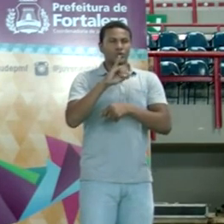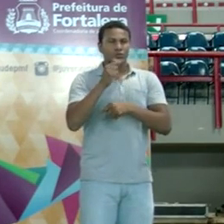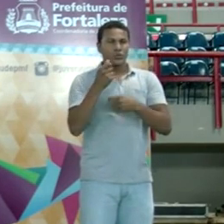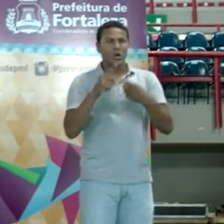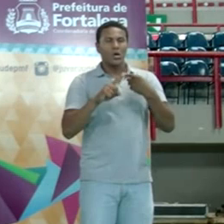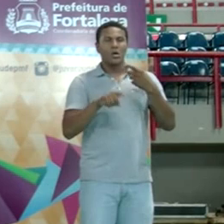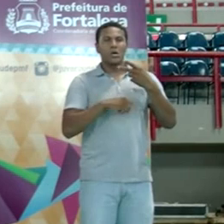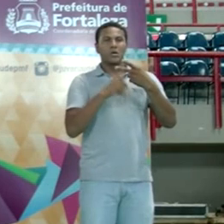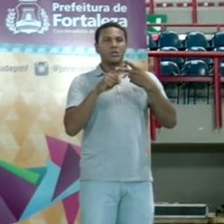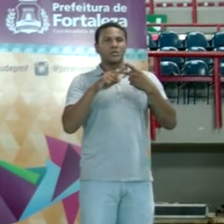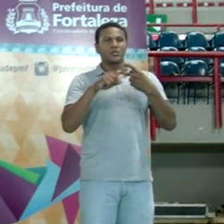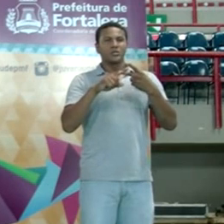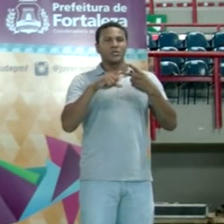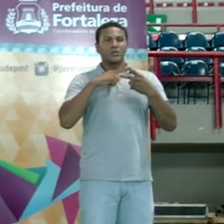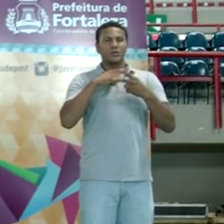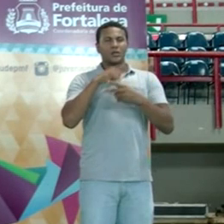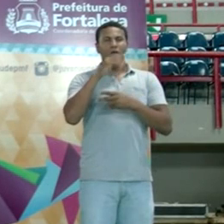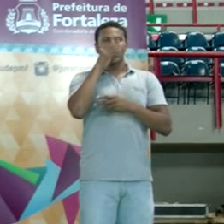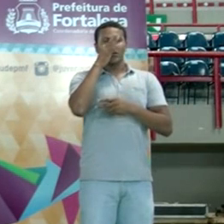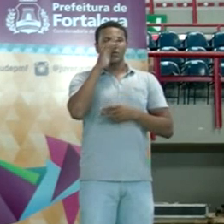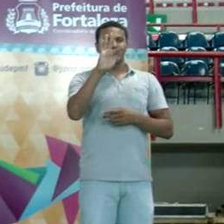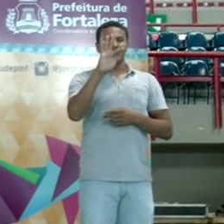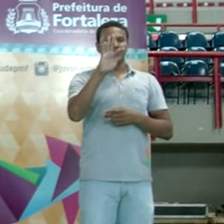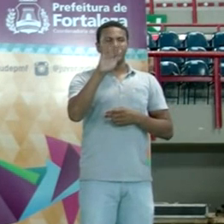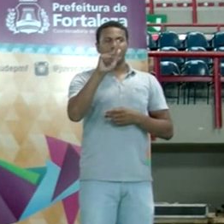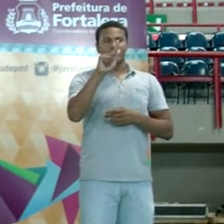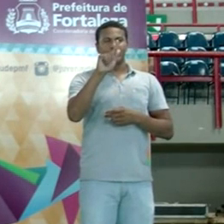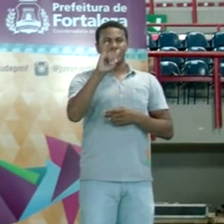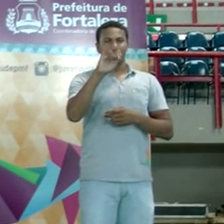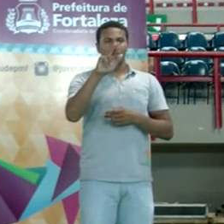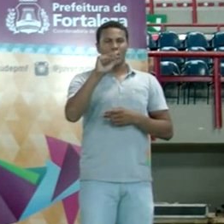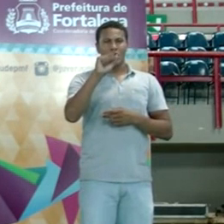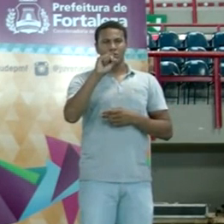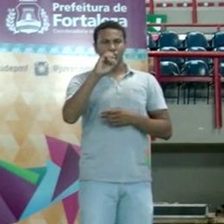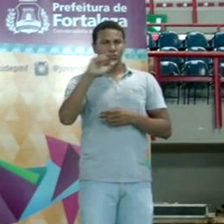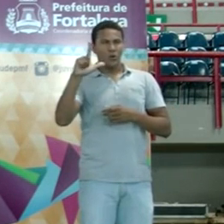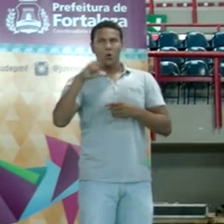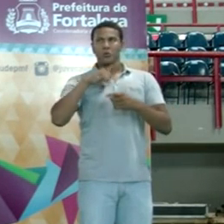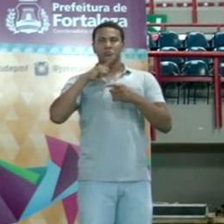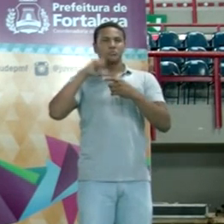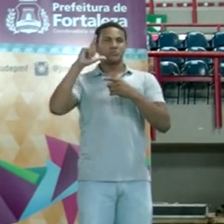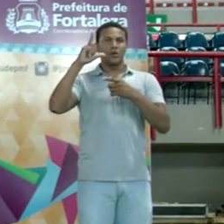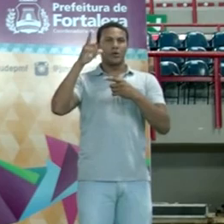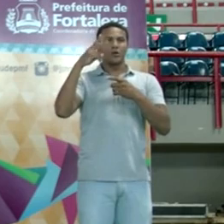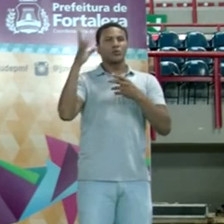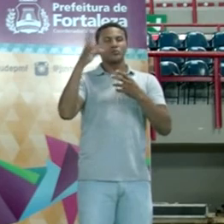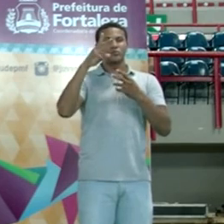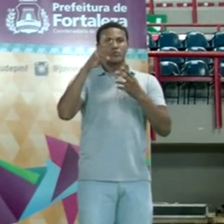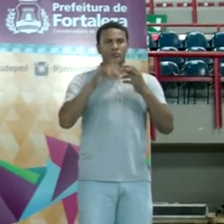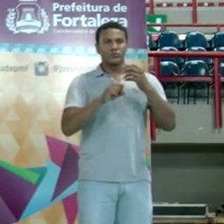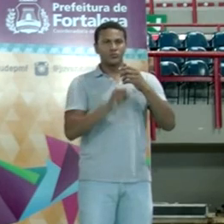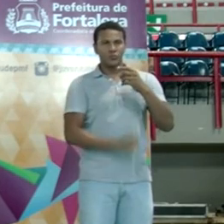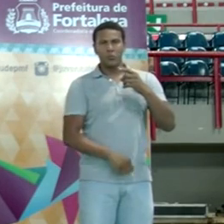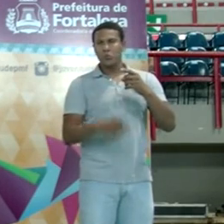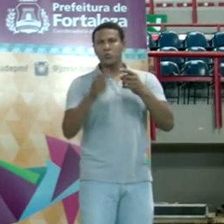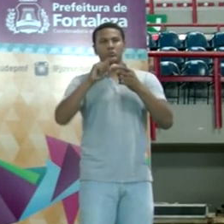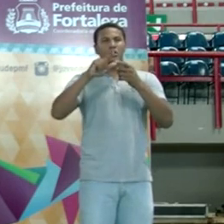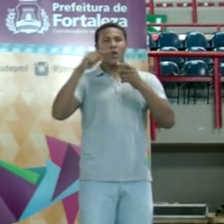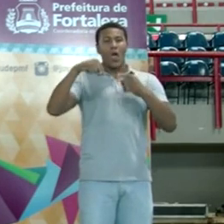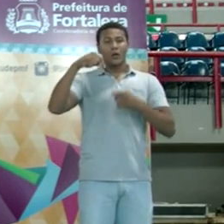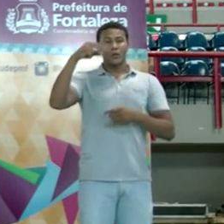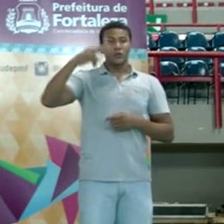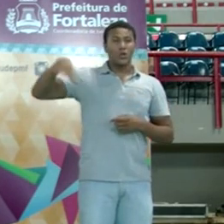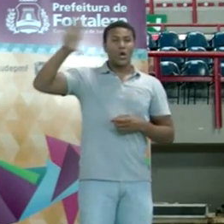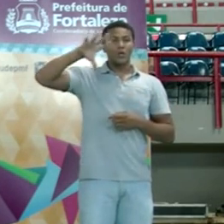a gente faz com pinhão manso e mamona aqui no nordeste. Mas esse pinhão manso que eles estão colocando, ele é geneticamente modificado,